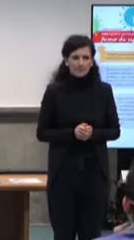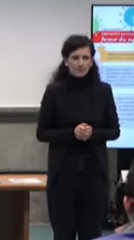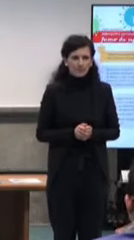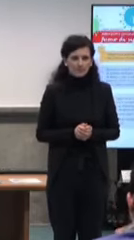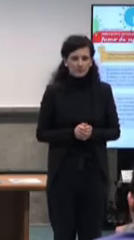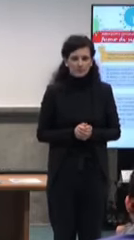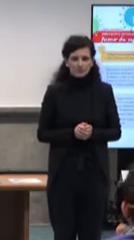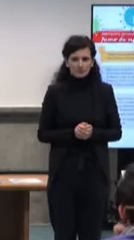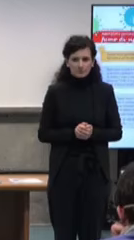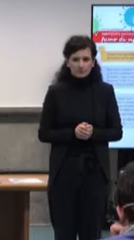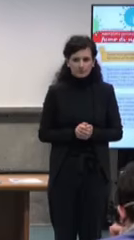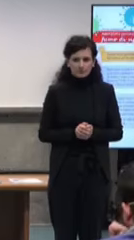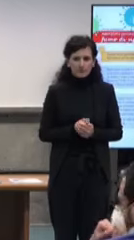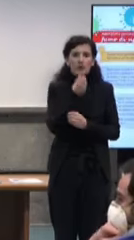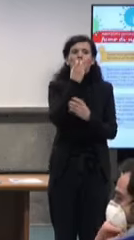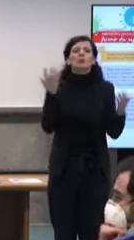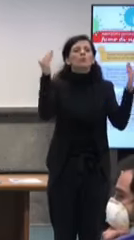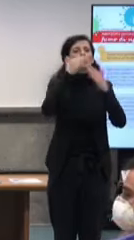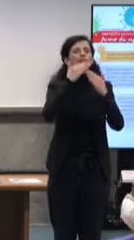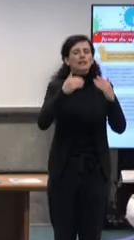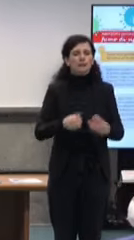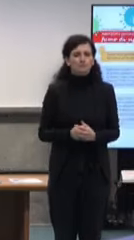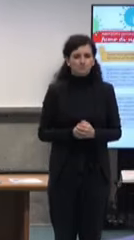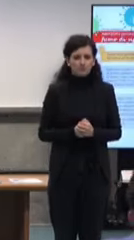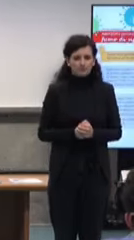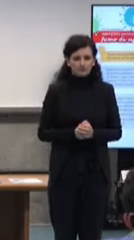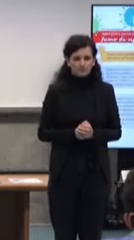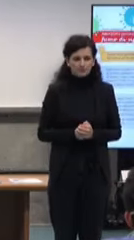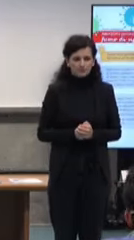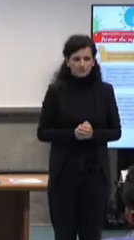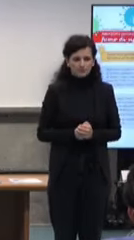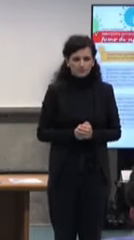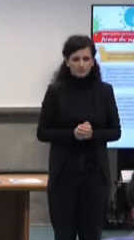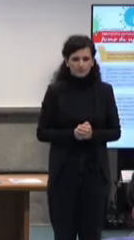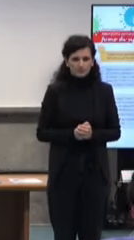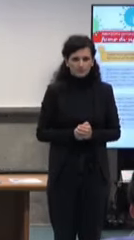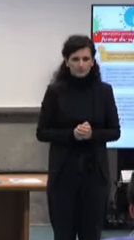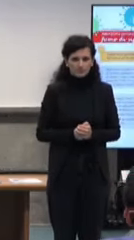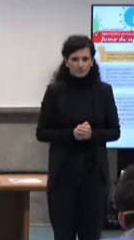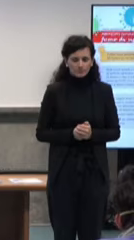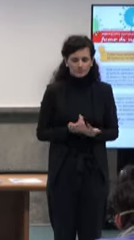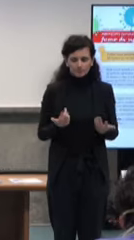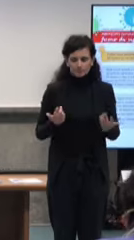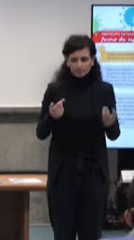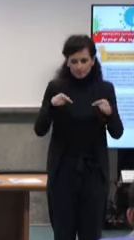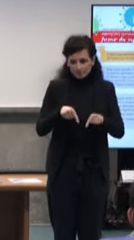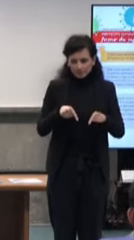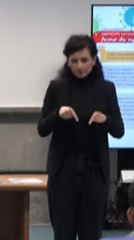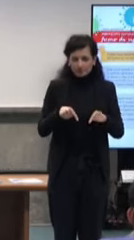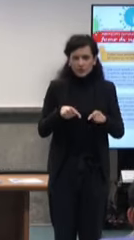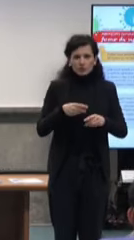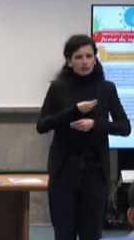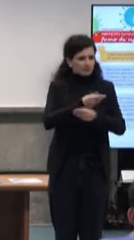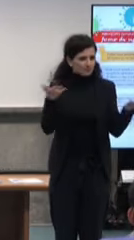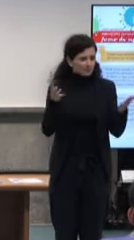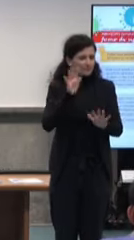buonasera pace allora e oggi abbiamo giustamente parla avete giustamente parlato di